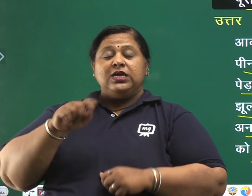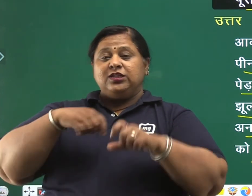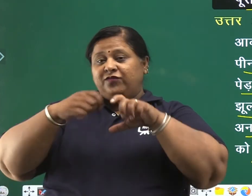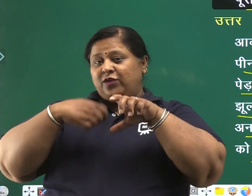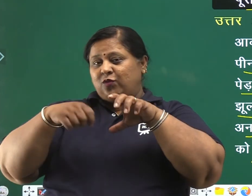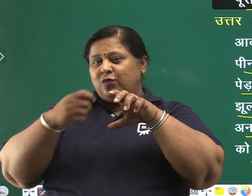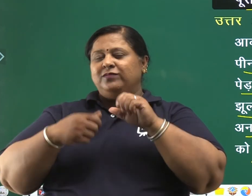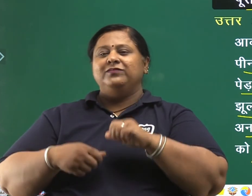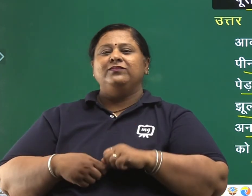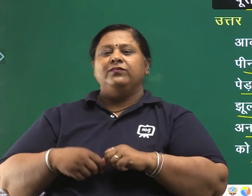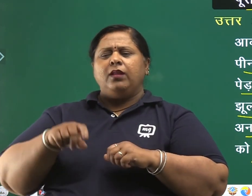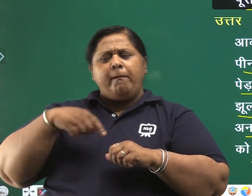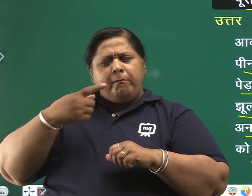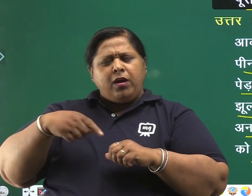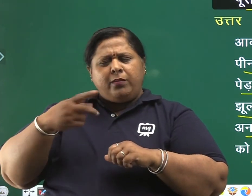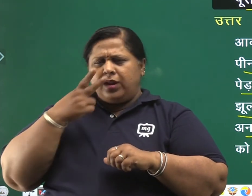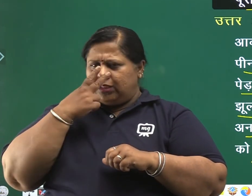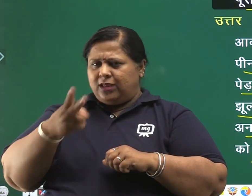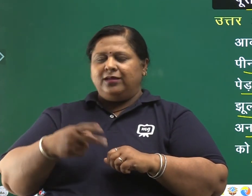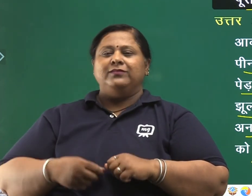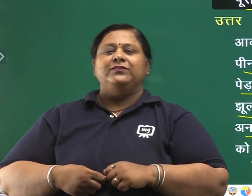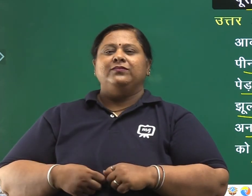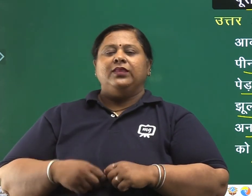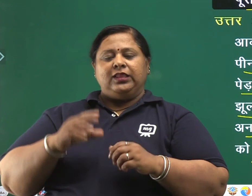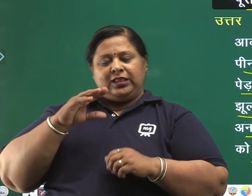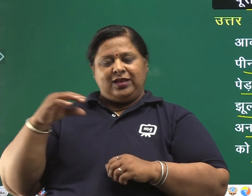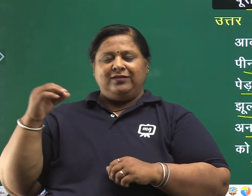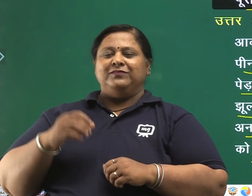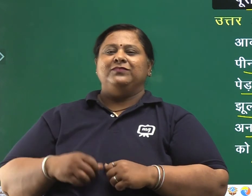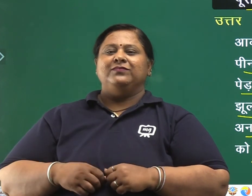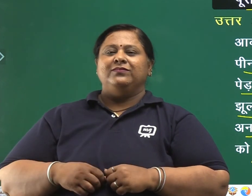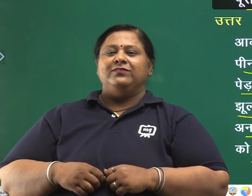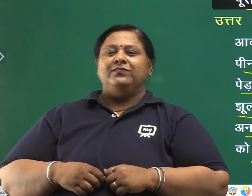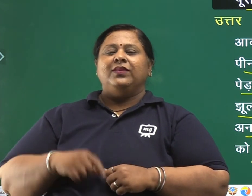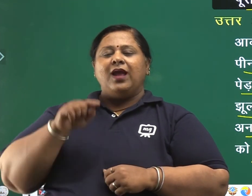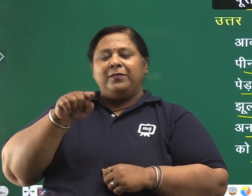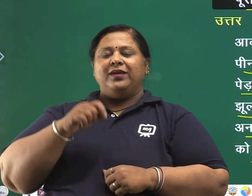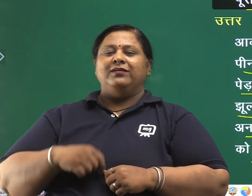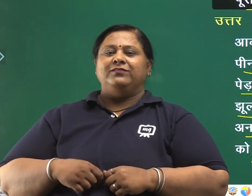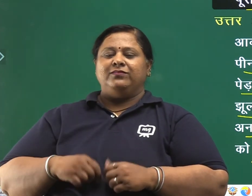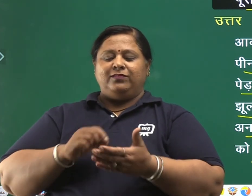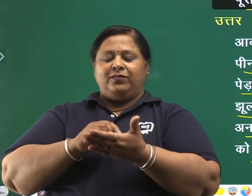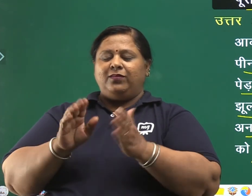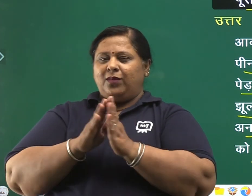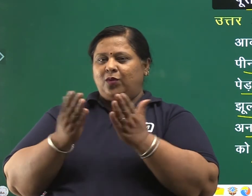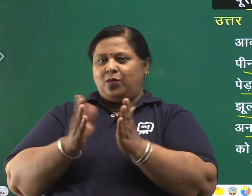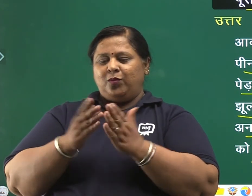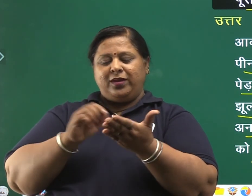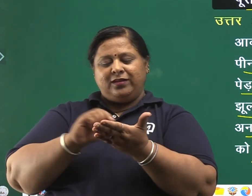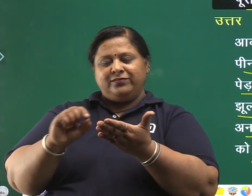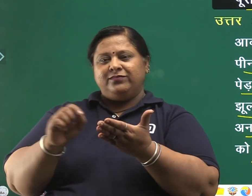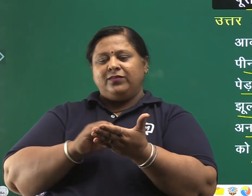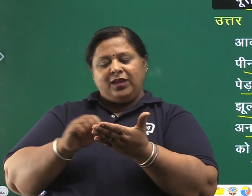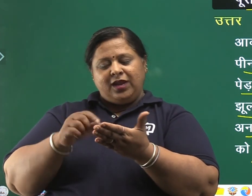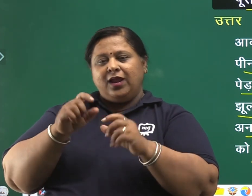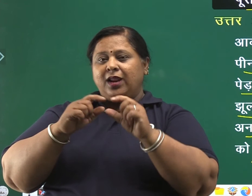को बार बार देखें तथा आपकी नोटबुक में